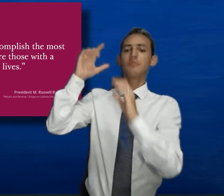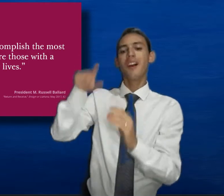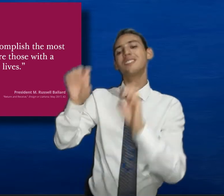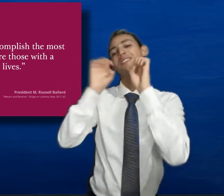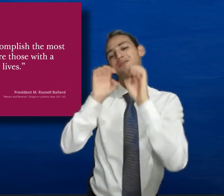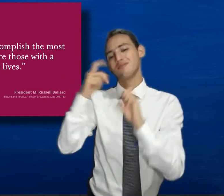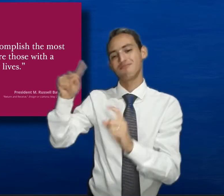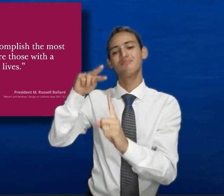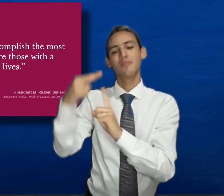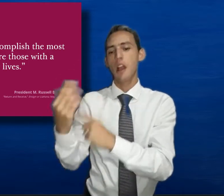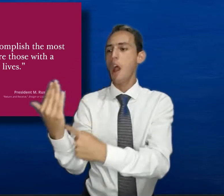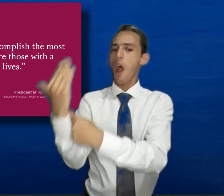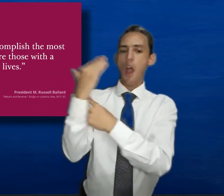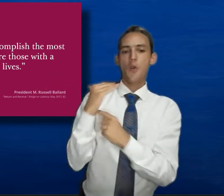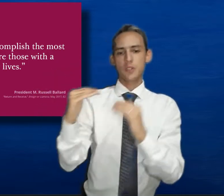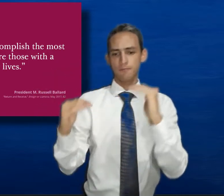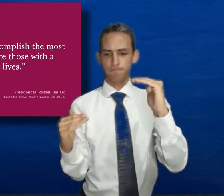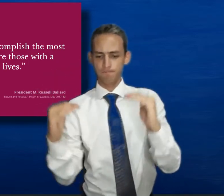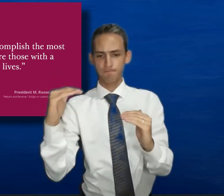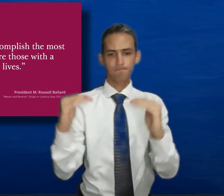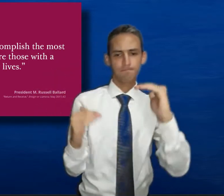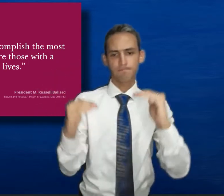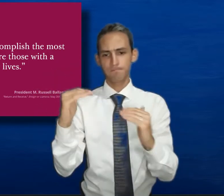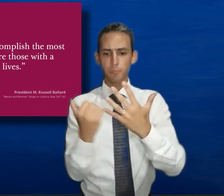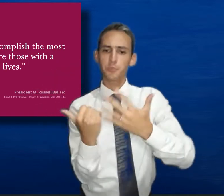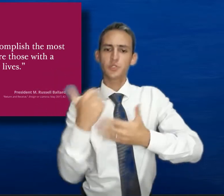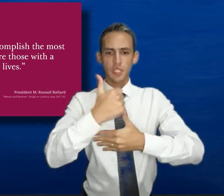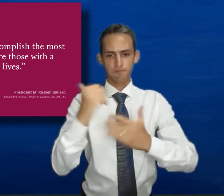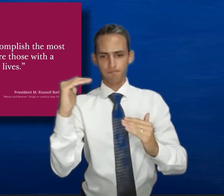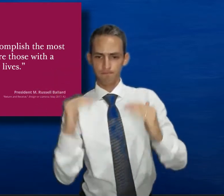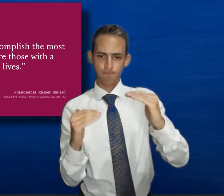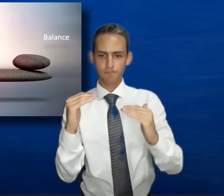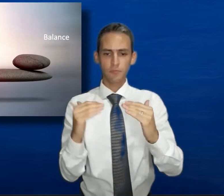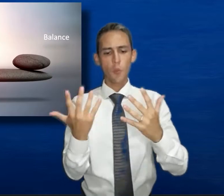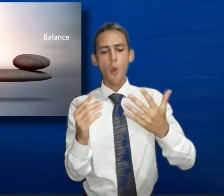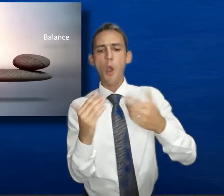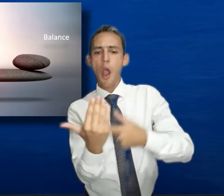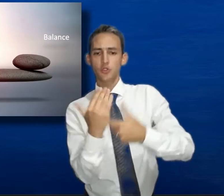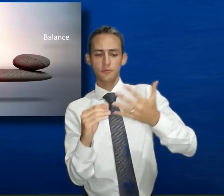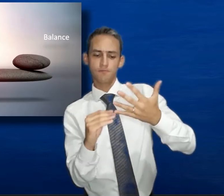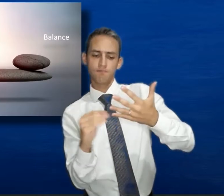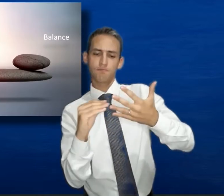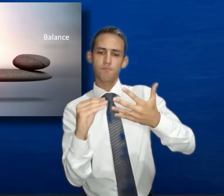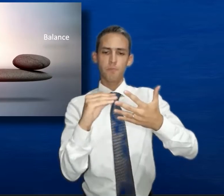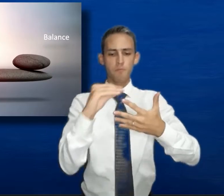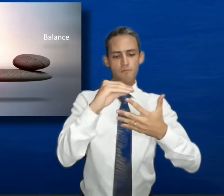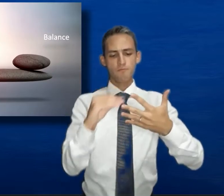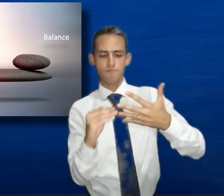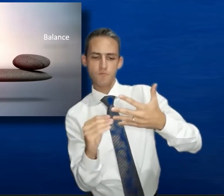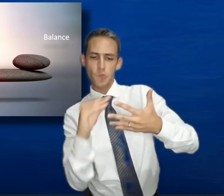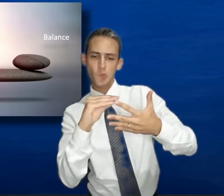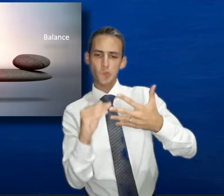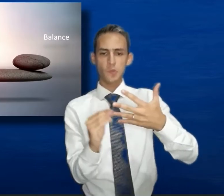Nossa visão espiritual, que advém da perspectiva do Evangelho, fornece uma visão de todas as prioridades da vida. Permite-nos